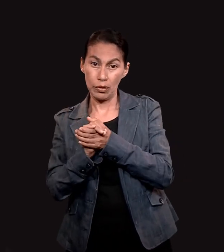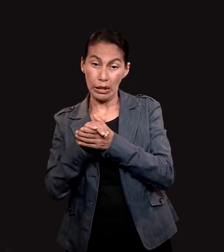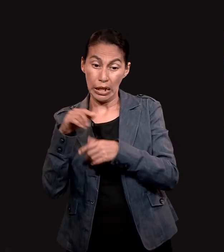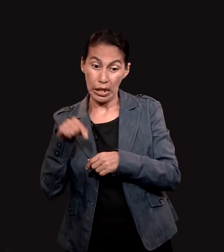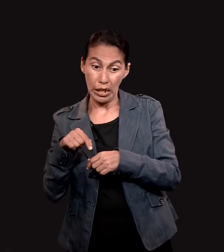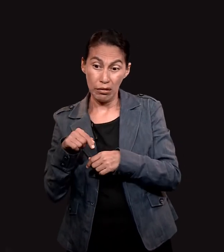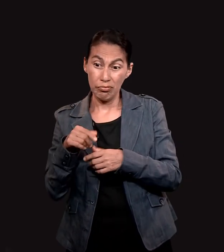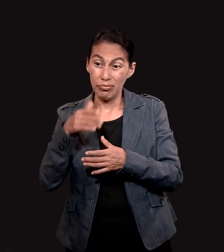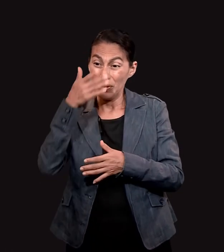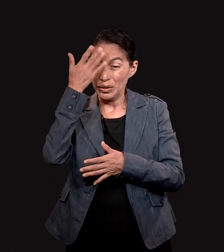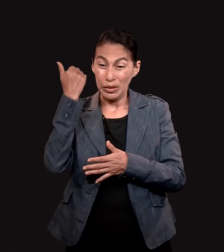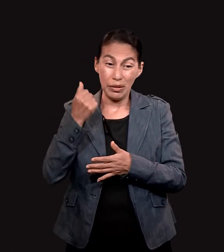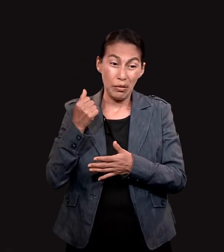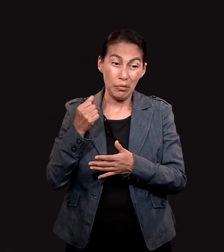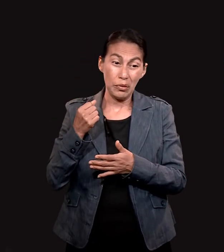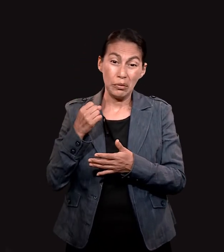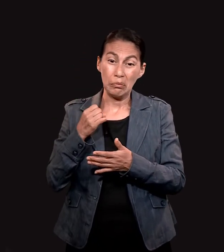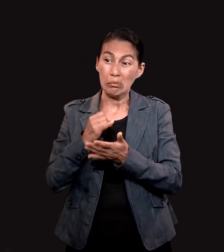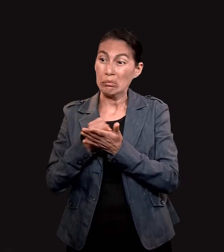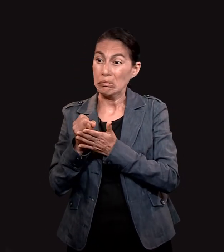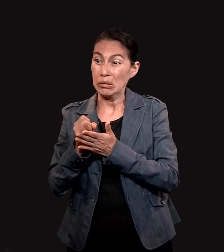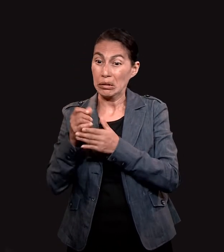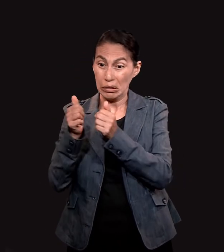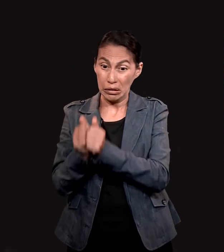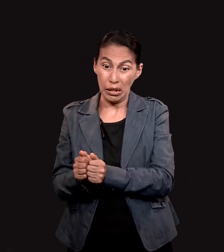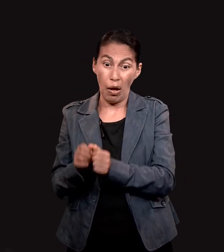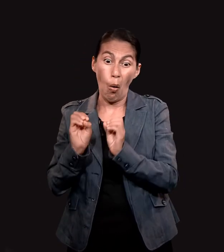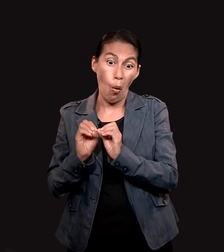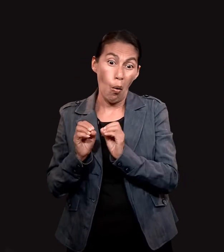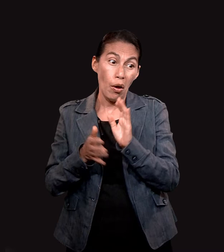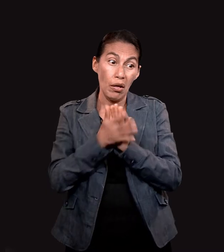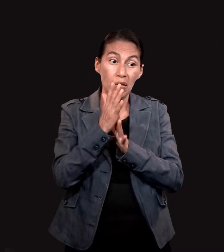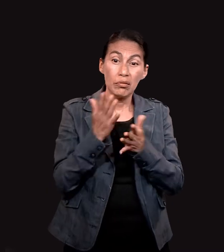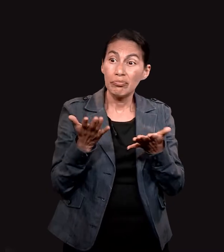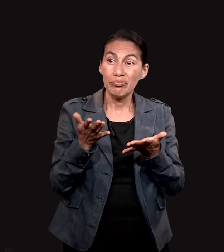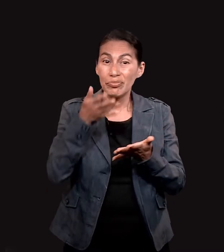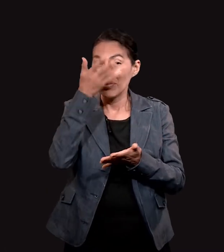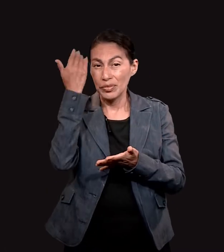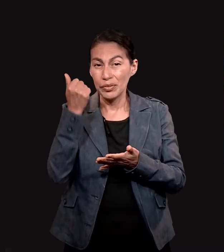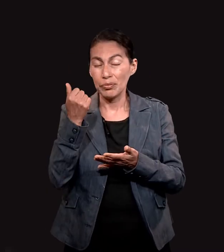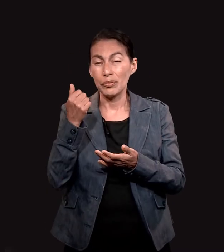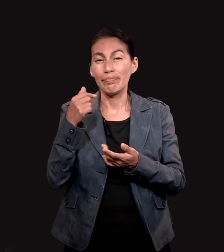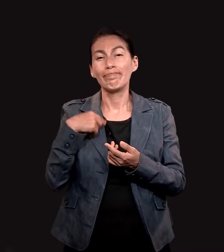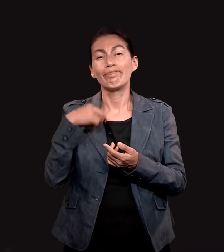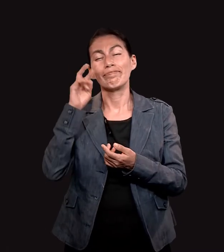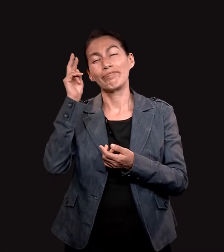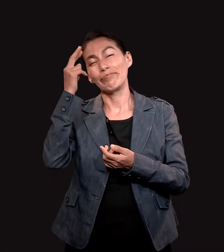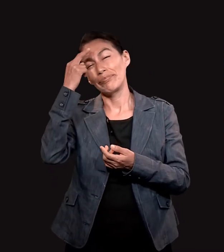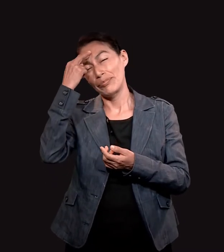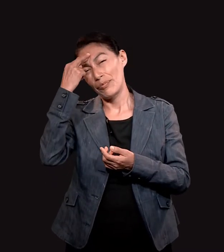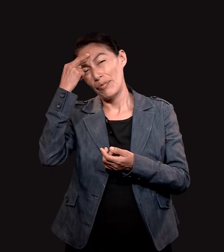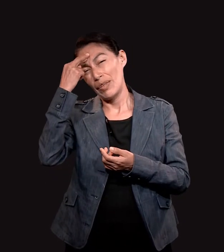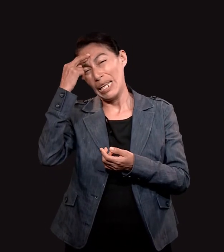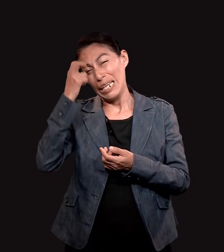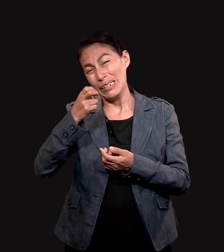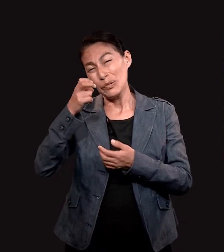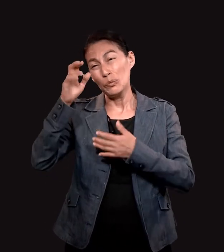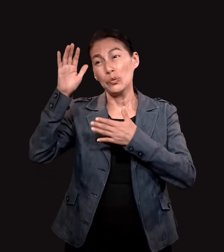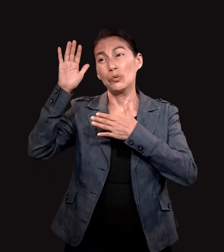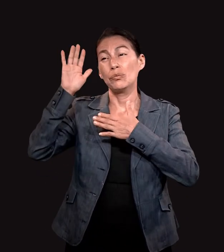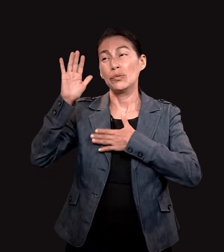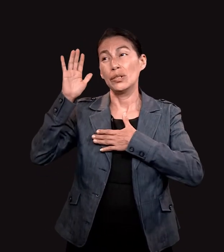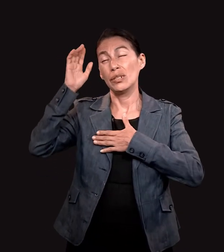pues no sabíamos si nos íbamos a ir de aquí de Montemorelos o qué era lo que íbamos a hacer después de casarnos. Y recuerdo que esto